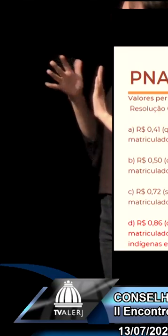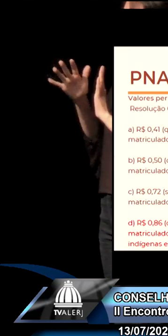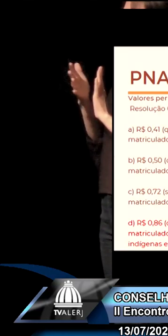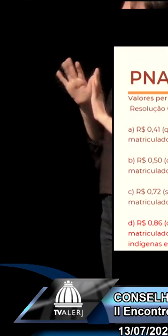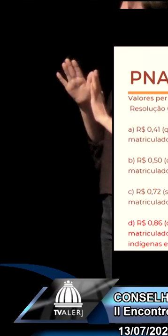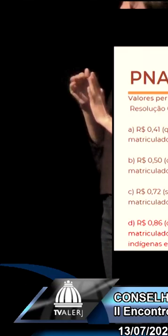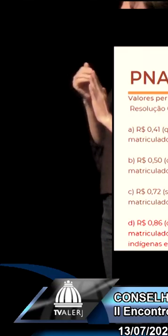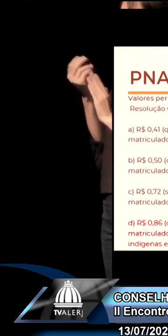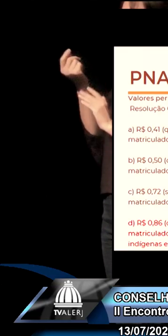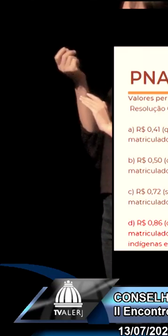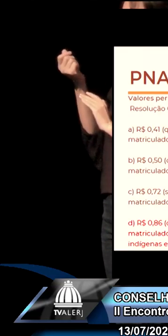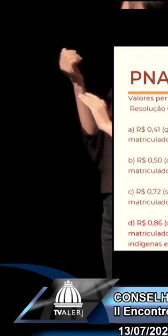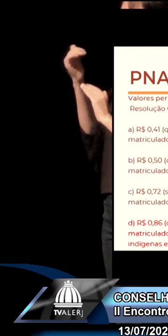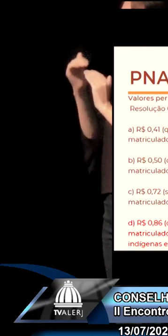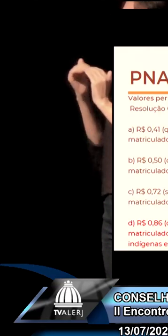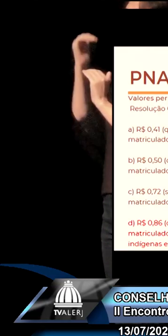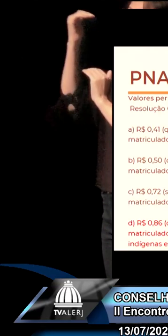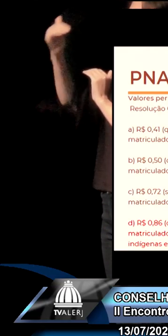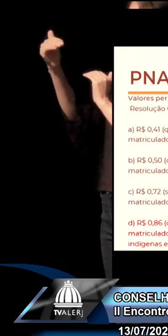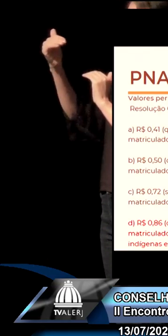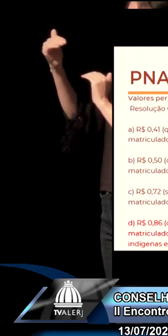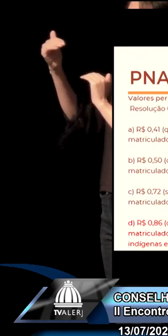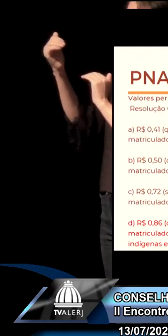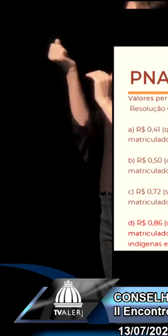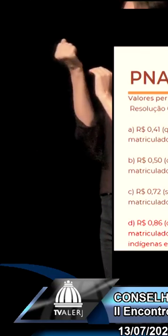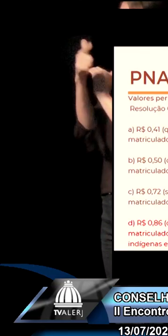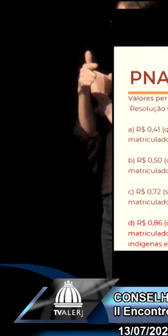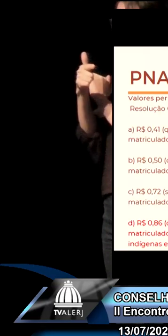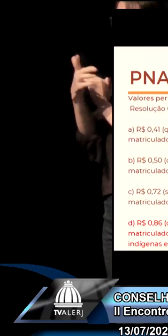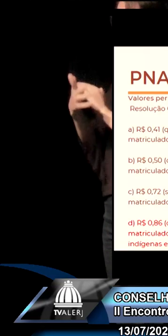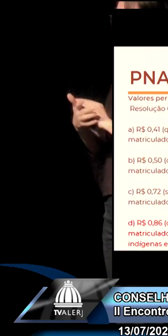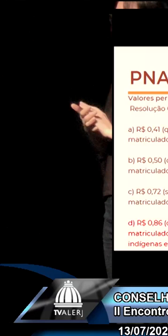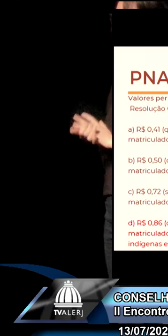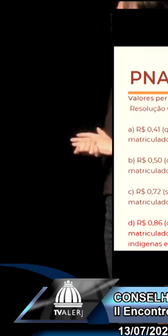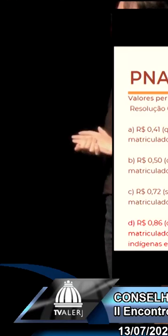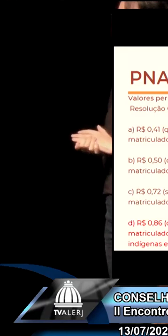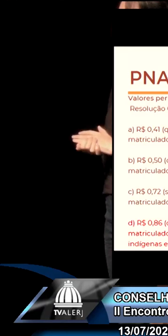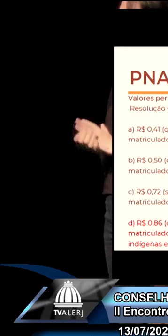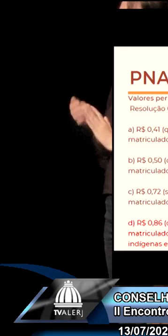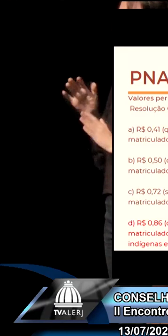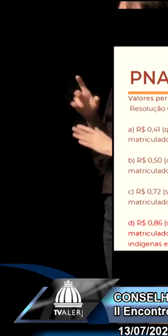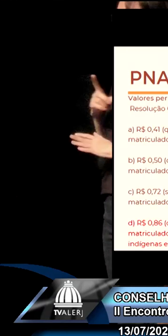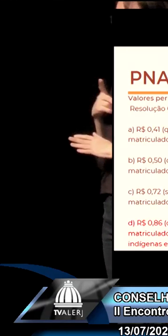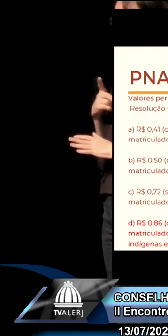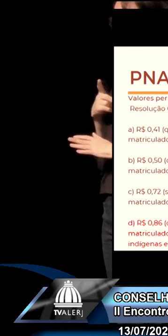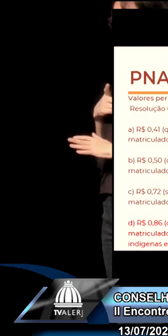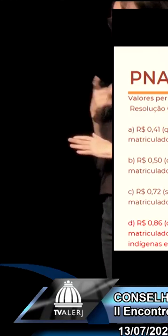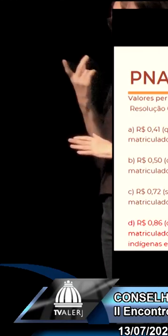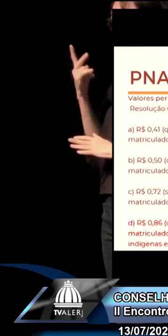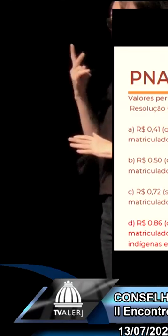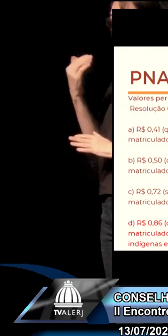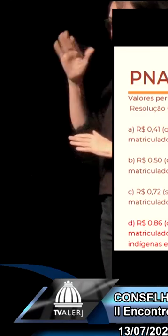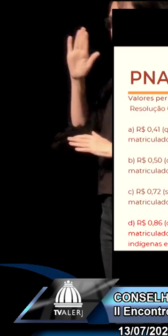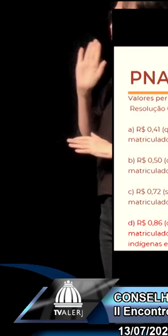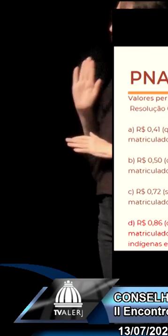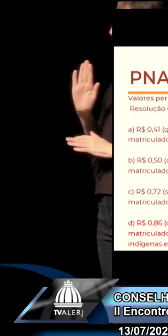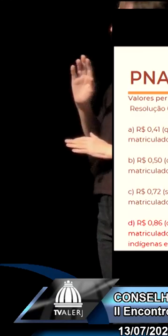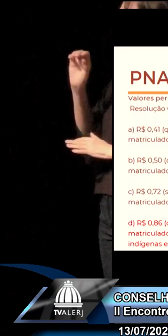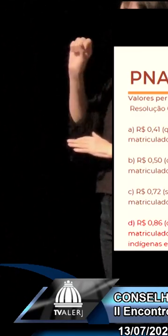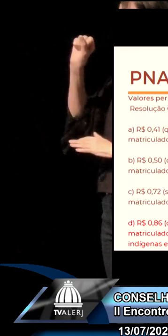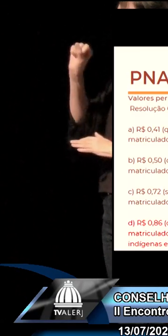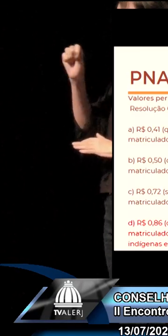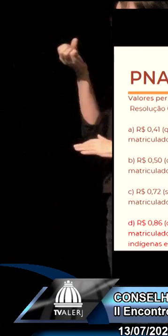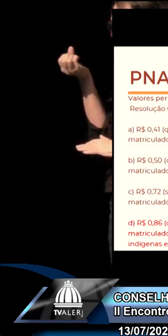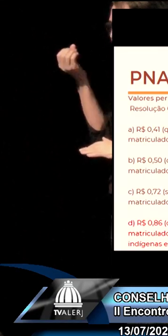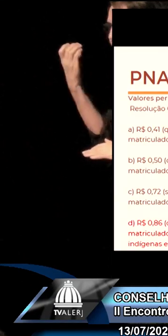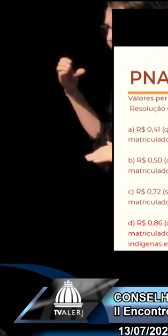50 centavos lá para o Ensino Fundamental e Médio né então você tem uma per capita embora a gente saiba que mesmo os 86